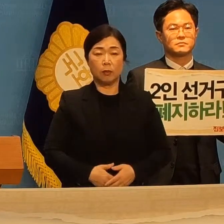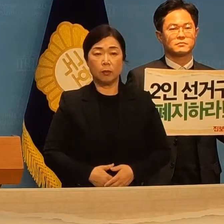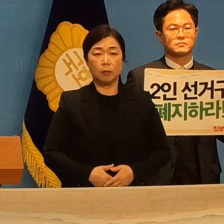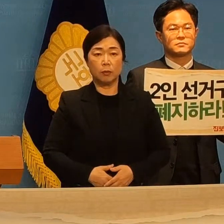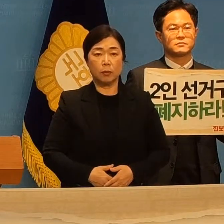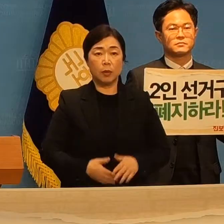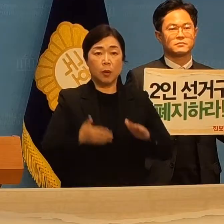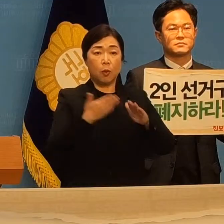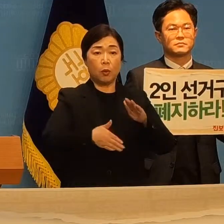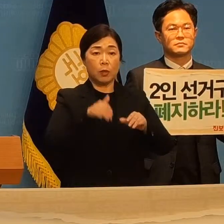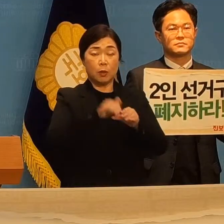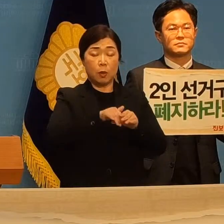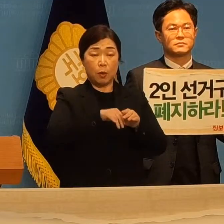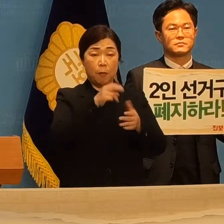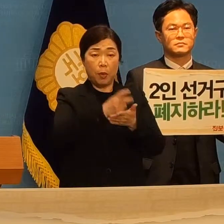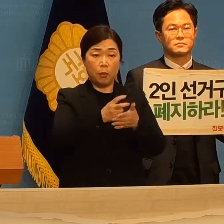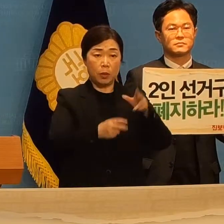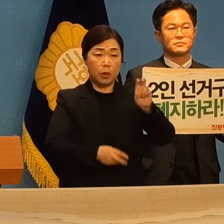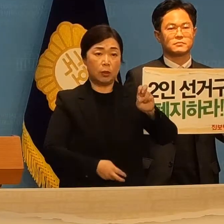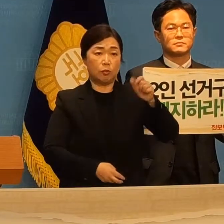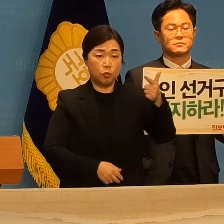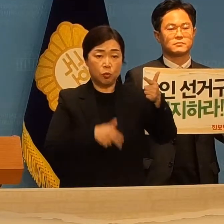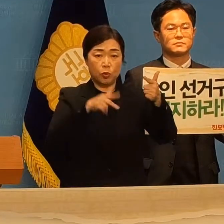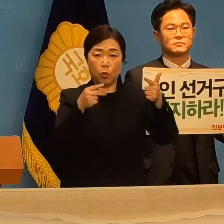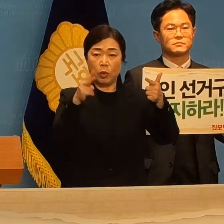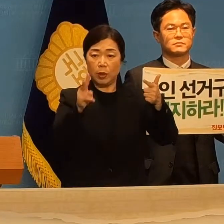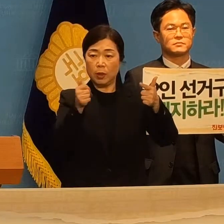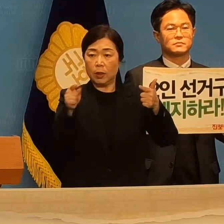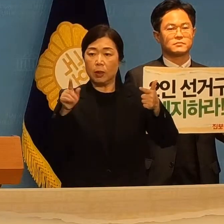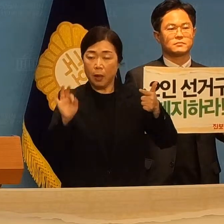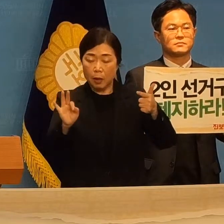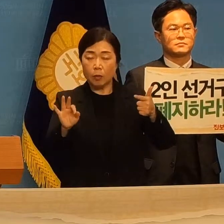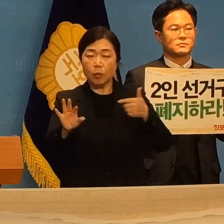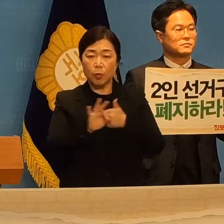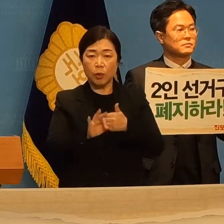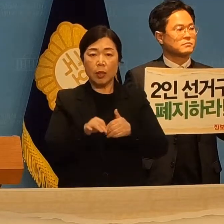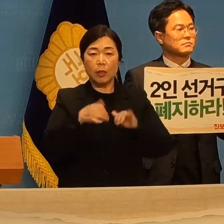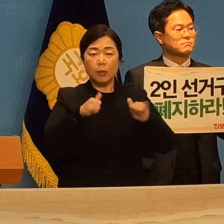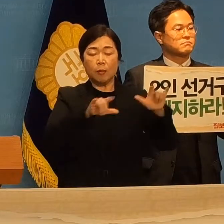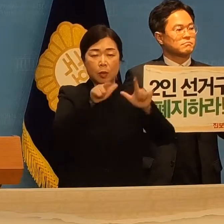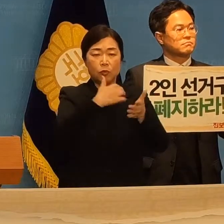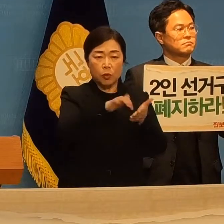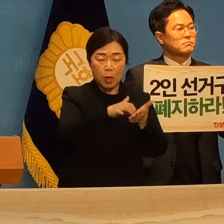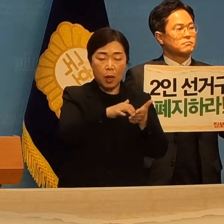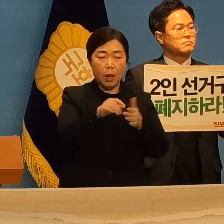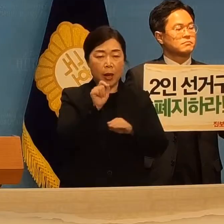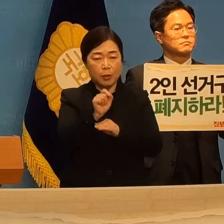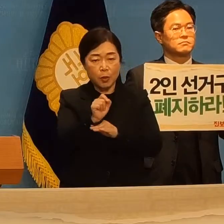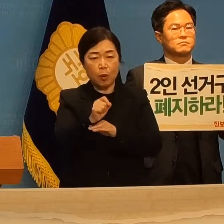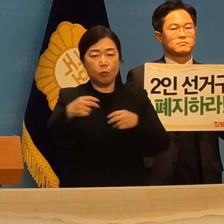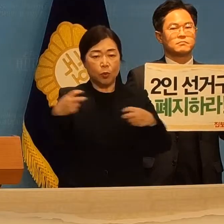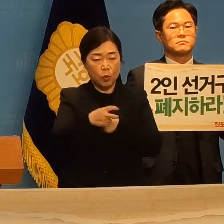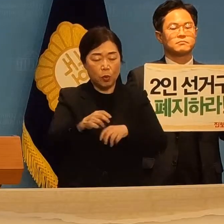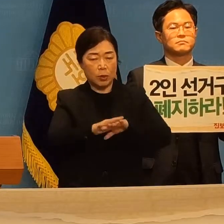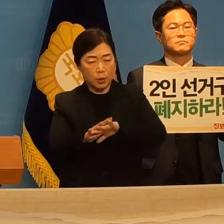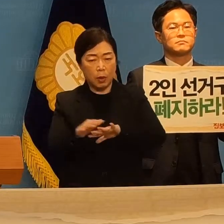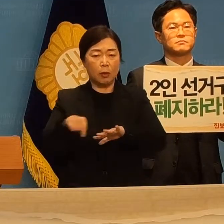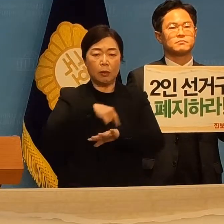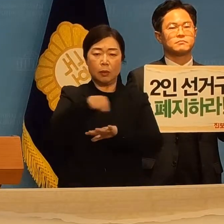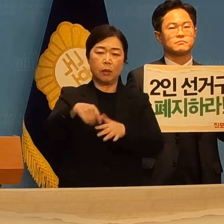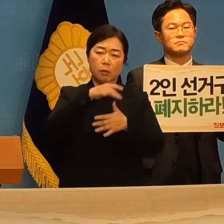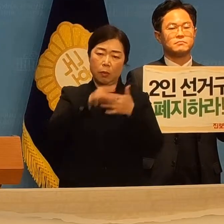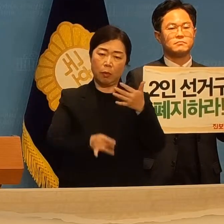공직선거법 제26조 2항에 분명히 인구, 행정구역, 지세, 교통, 그 밖의